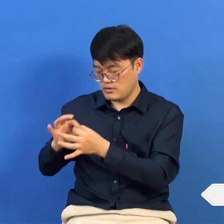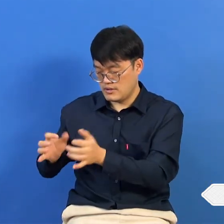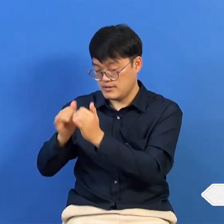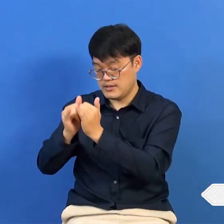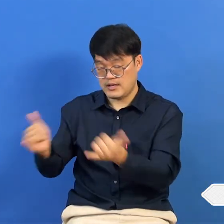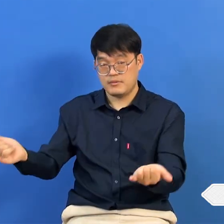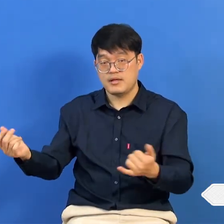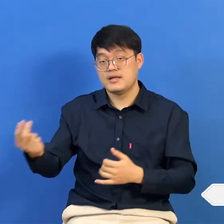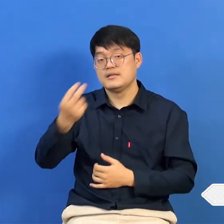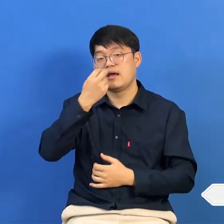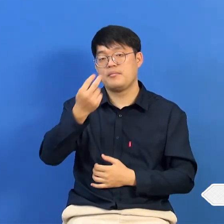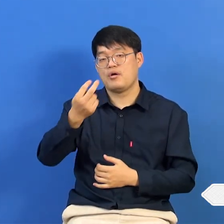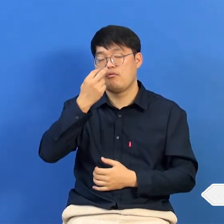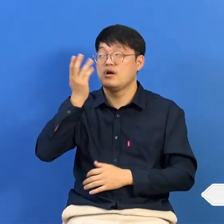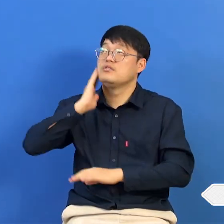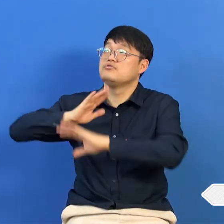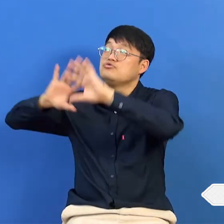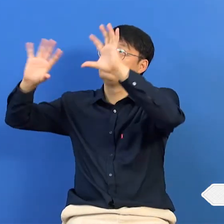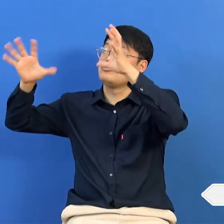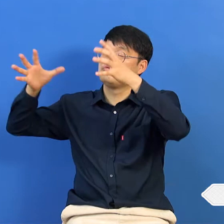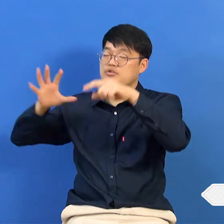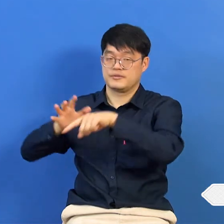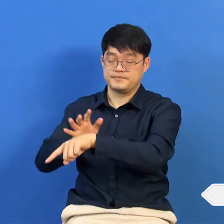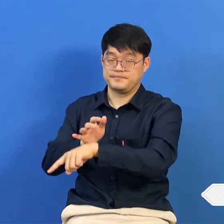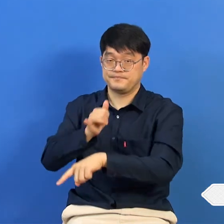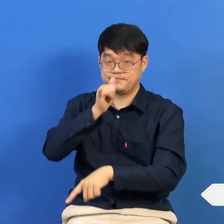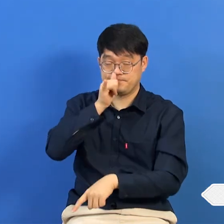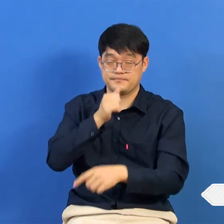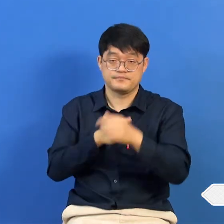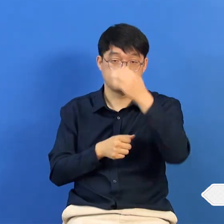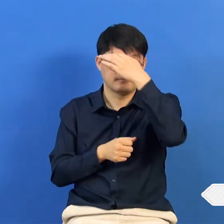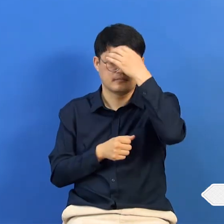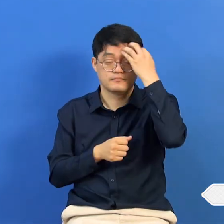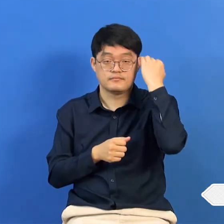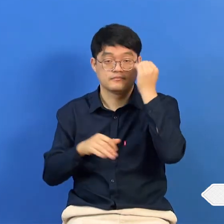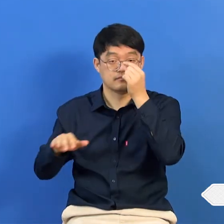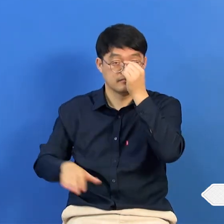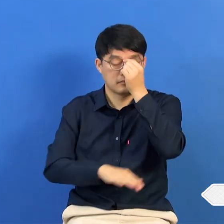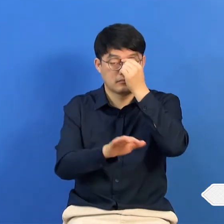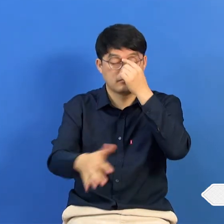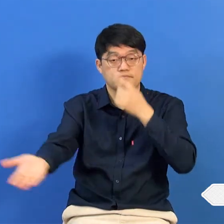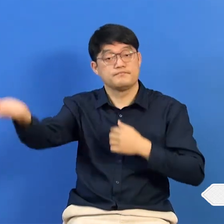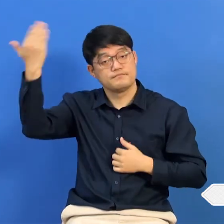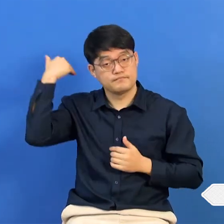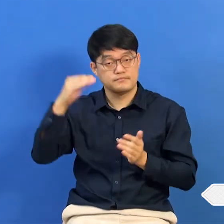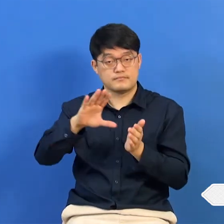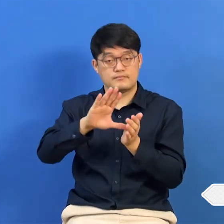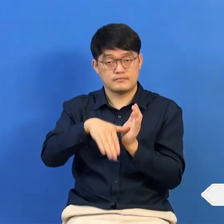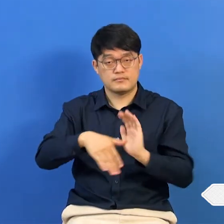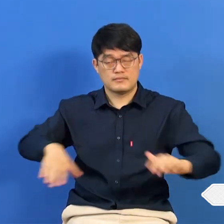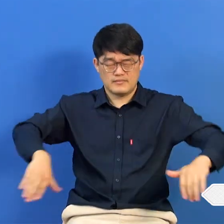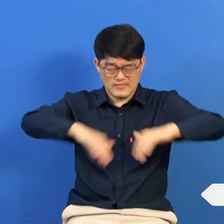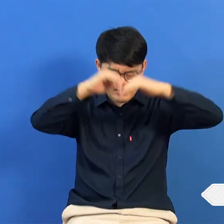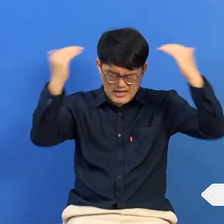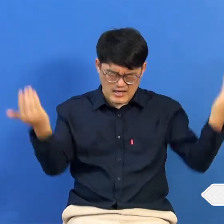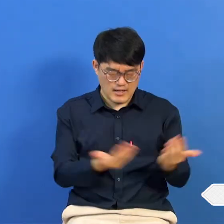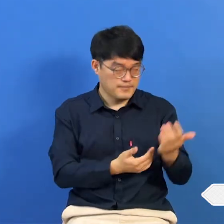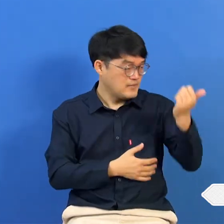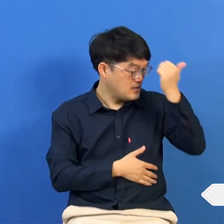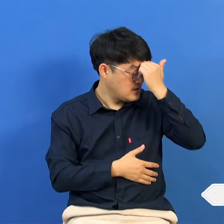사람에게는 생명과 천국이 기다리고 있습니다. 우리도 전에는 다 아담에게 속해